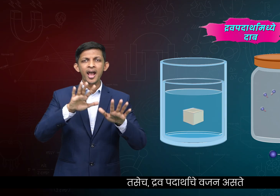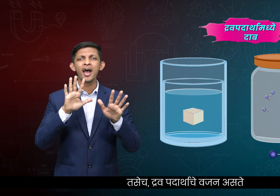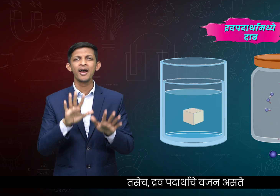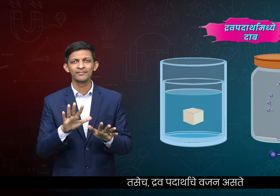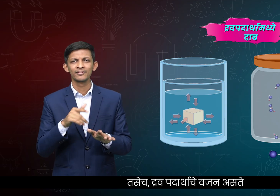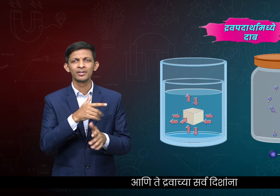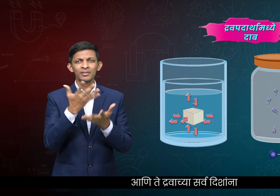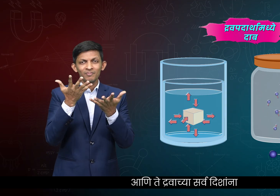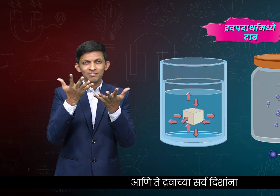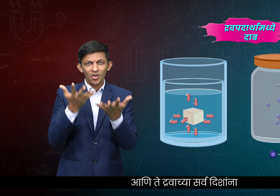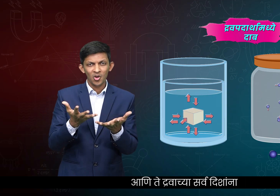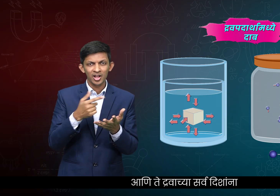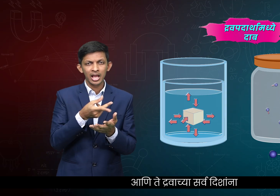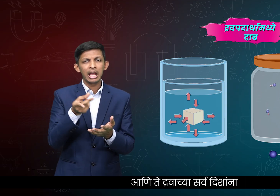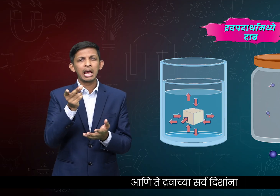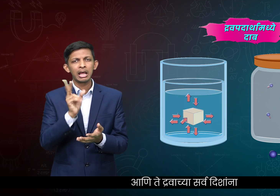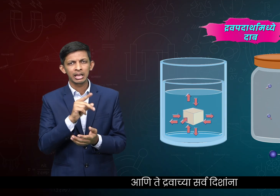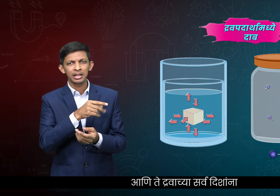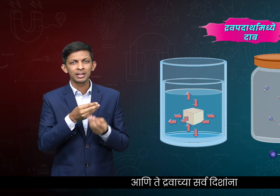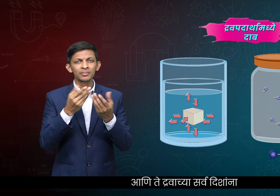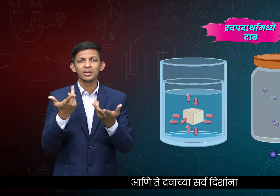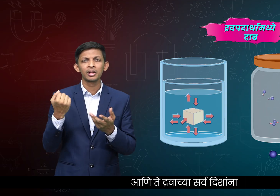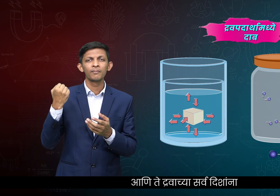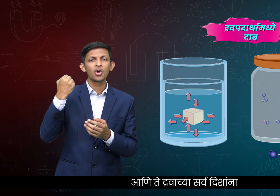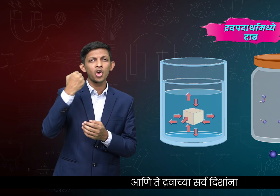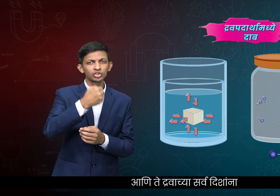वजन असते आणि ते द्रवाच्या सर्व दिशांना